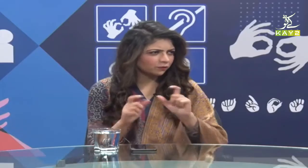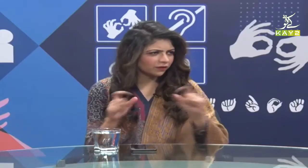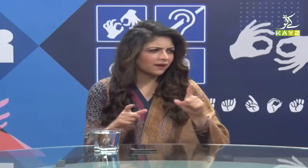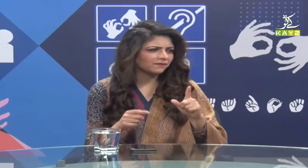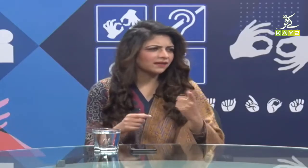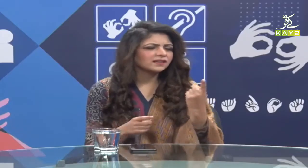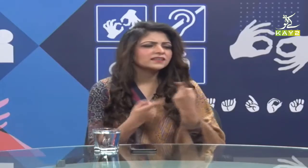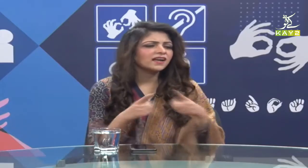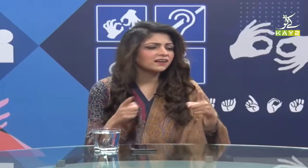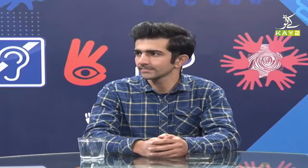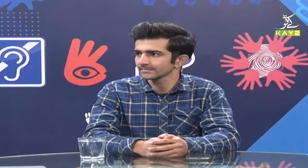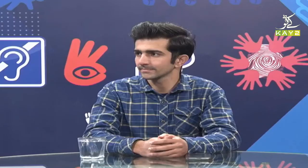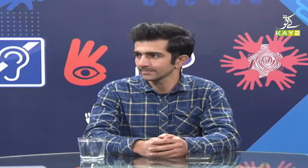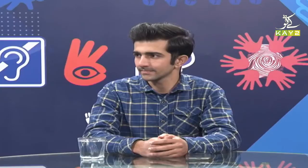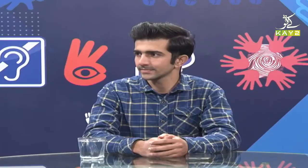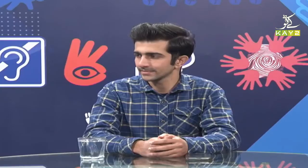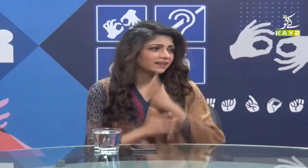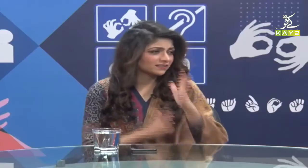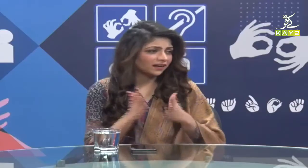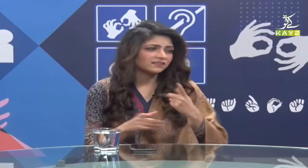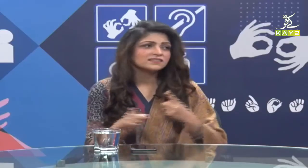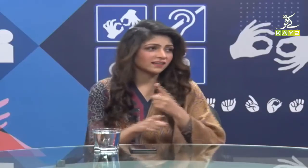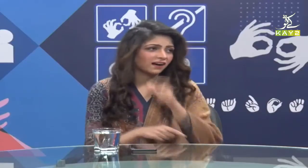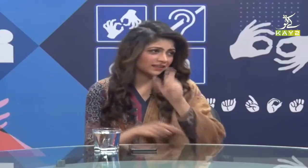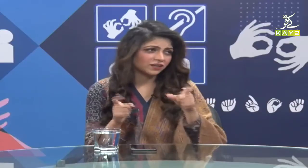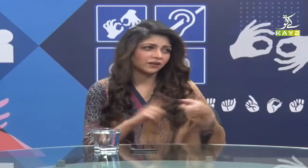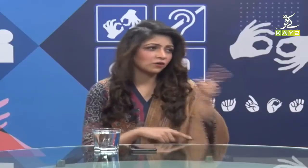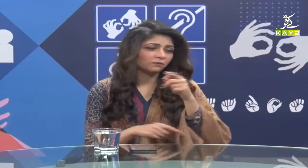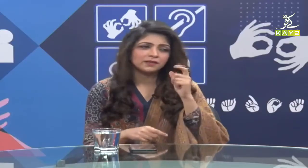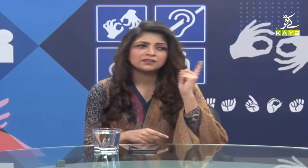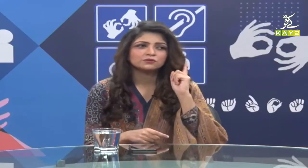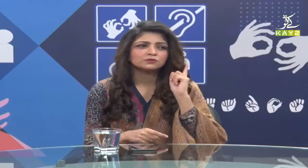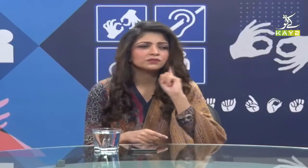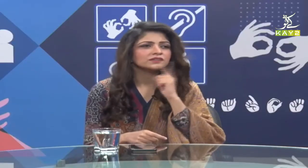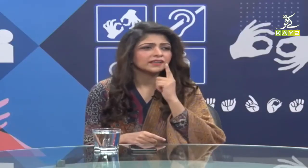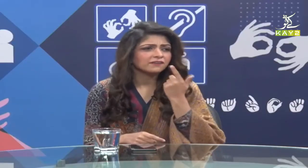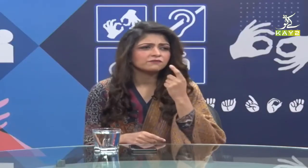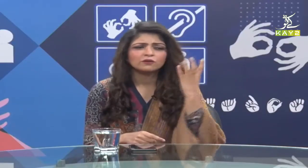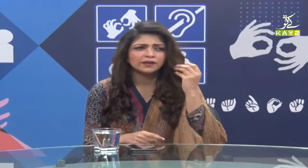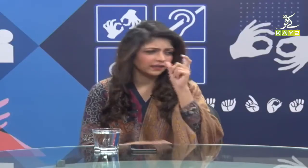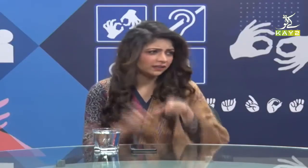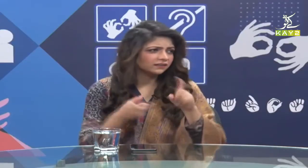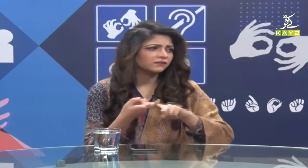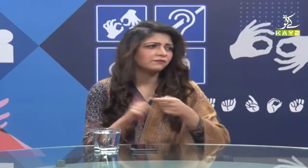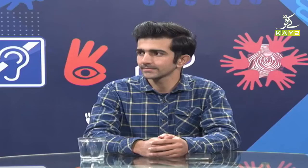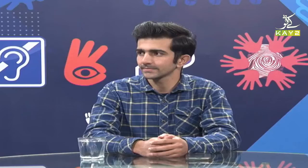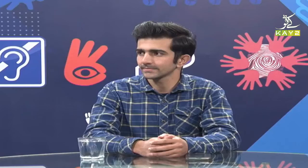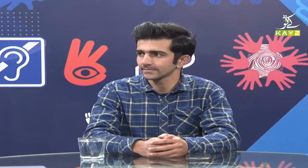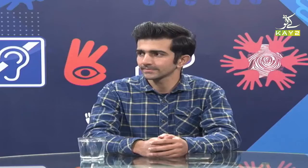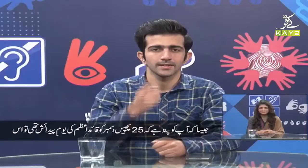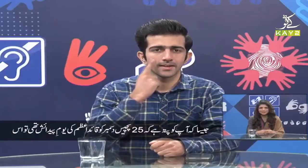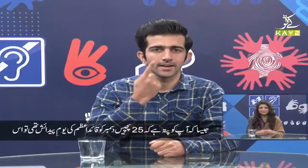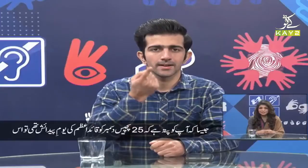टीवी प्रोग्राम में क्या डिफरेंट नए नए साइंस सिखाने जा रहे हो अपने जो डेफ और हेयरिंग फ्रेंड्स